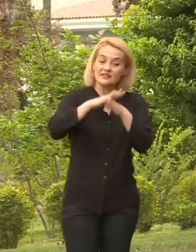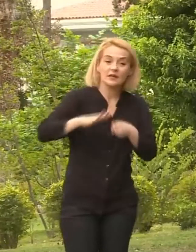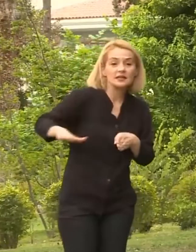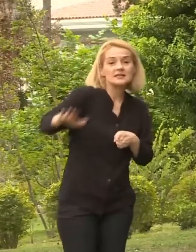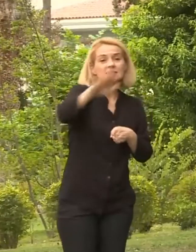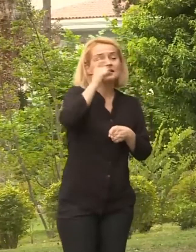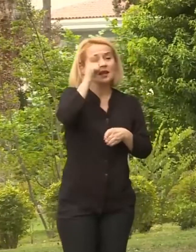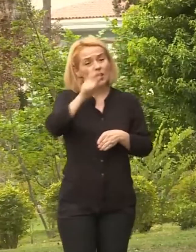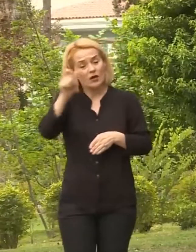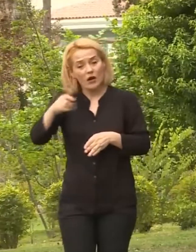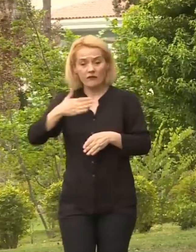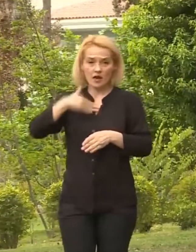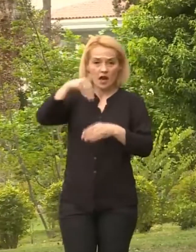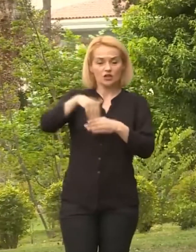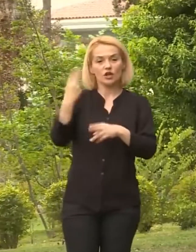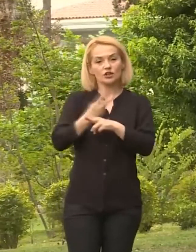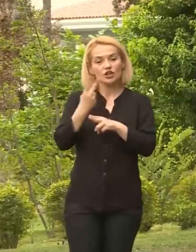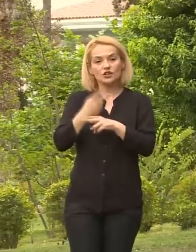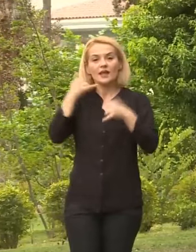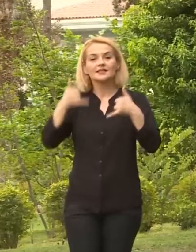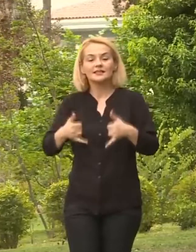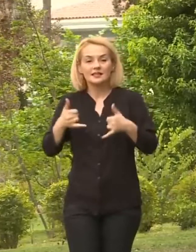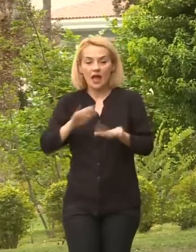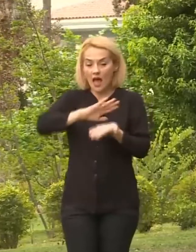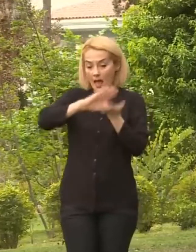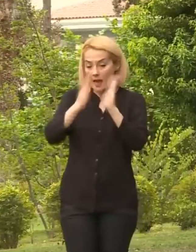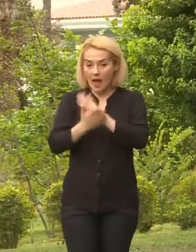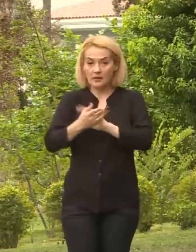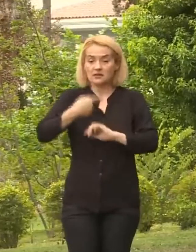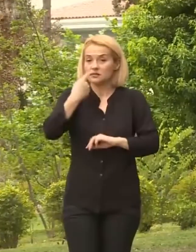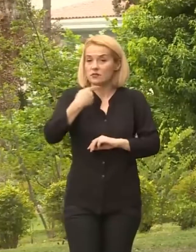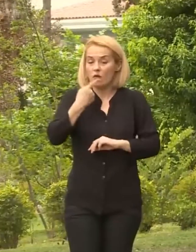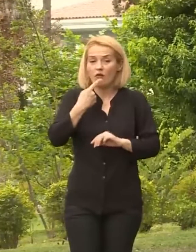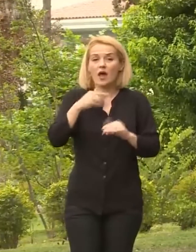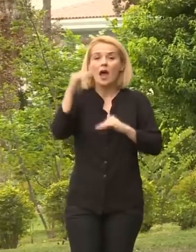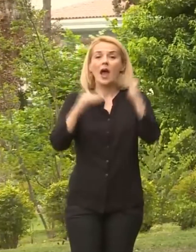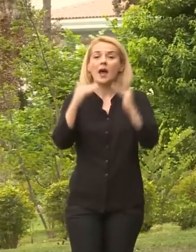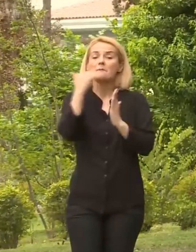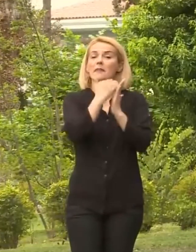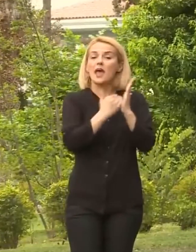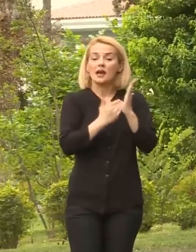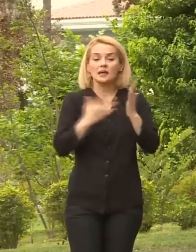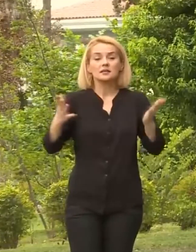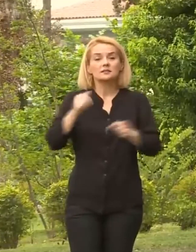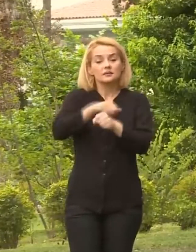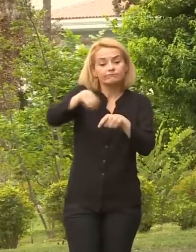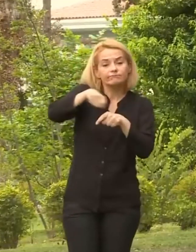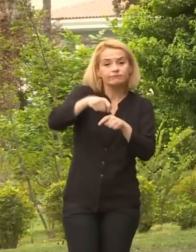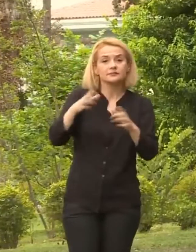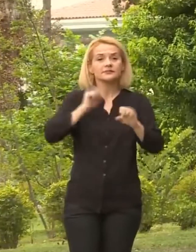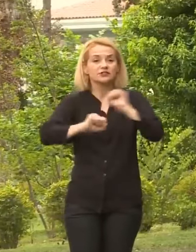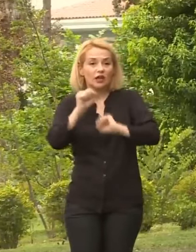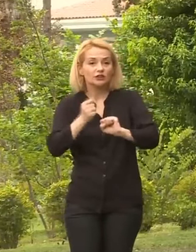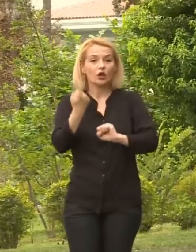граѓани во нашата држава, што денеска наместо да зборуваме за мерки за превенција и заштита на здравјето на граѓаните, ние